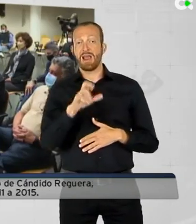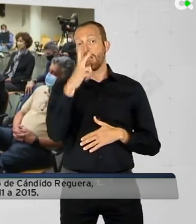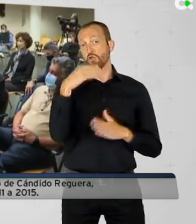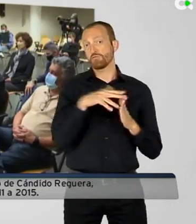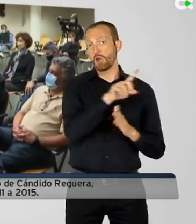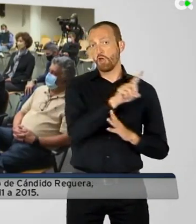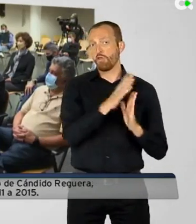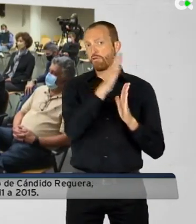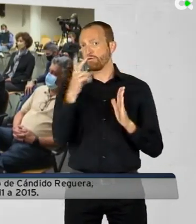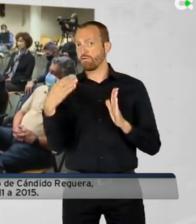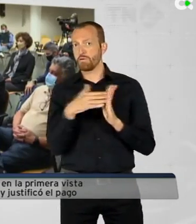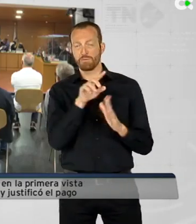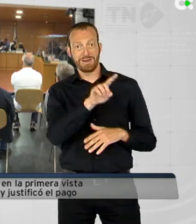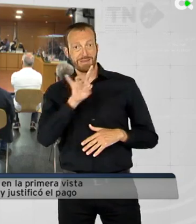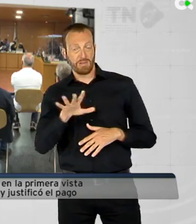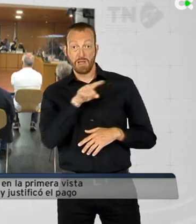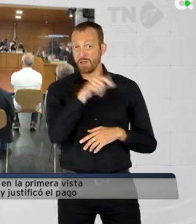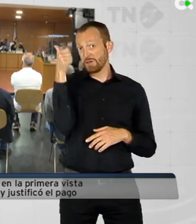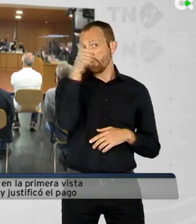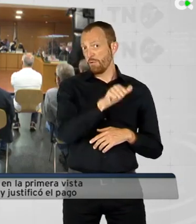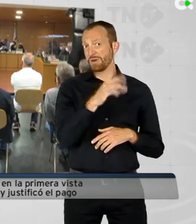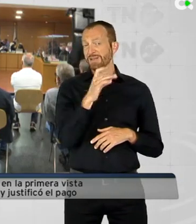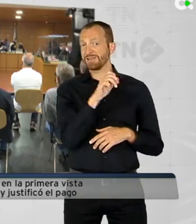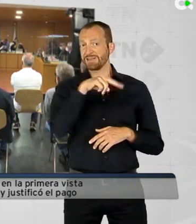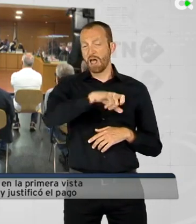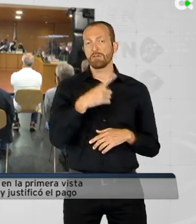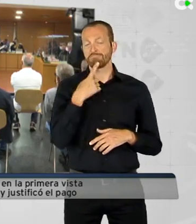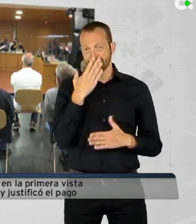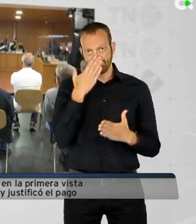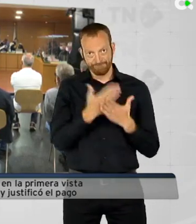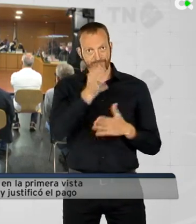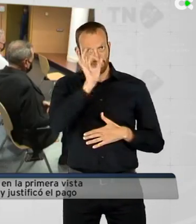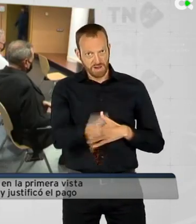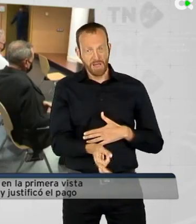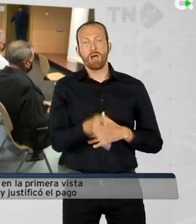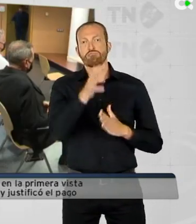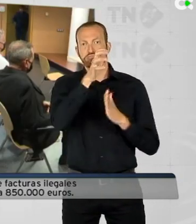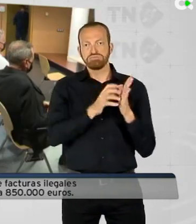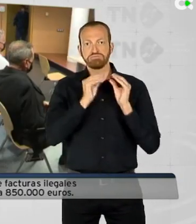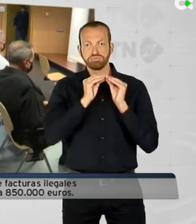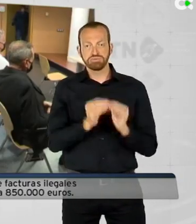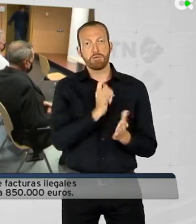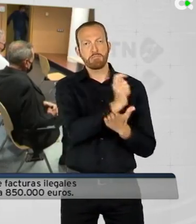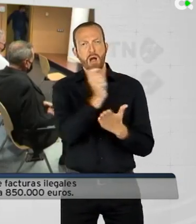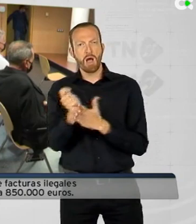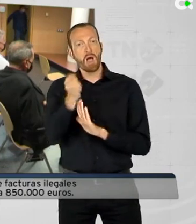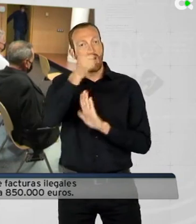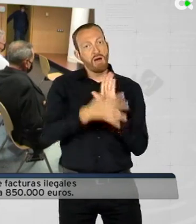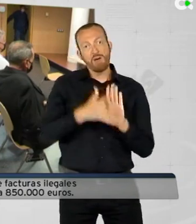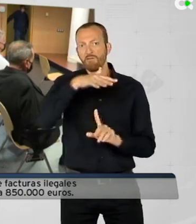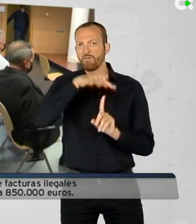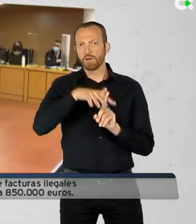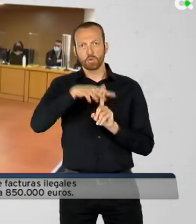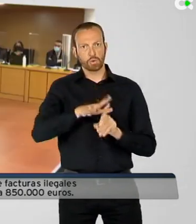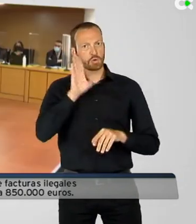2011 al 2015. Sáenz reconoció en la primera vista que él redactó y justificó el pago de un listado de facturas